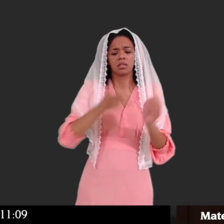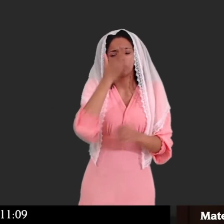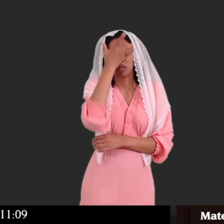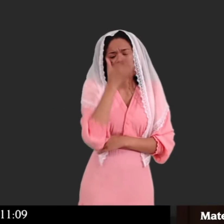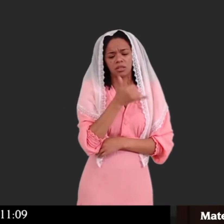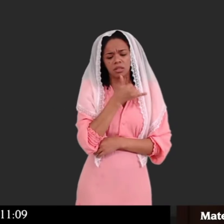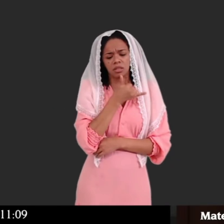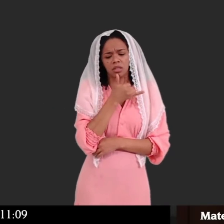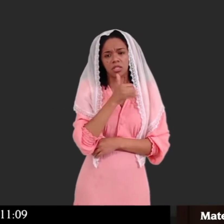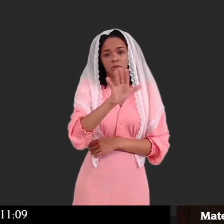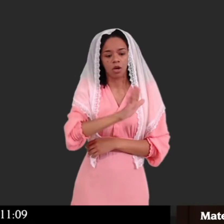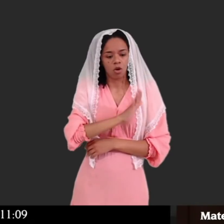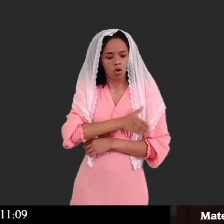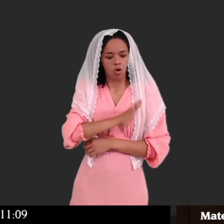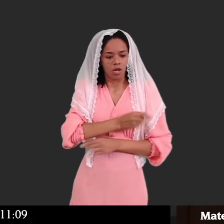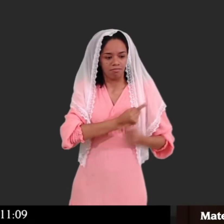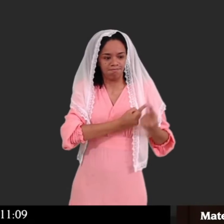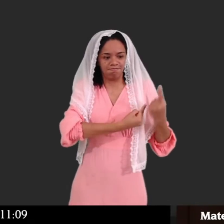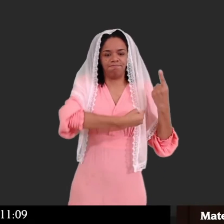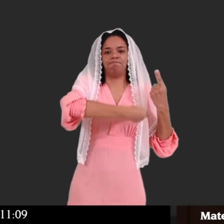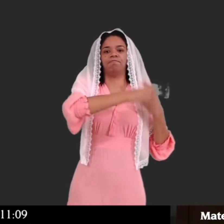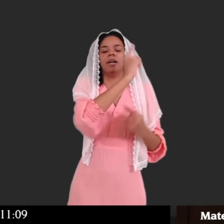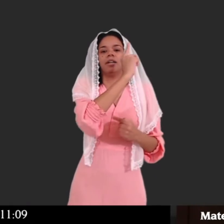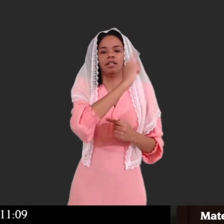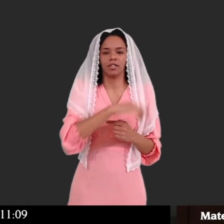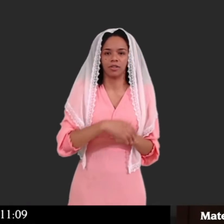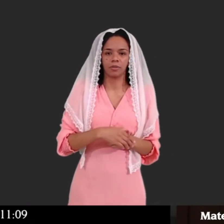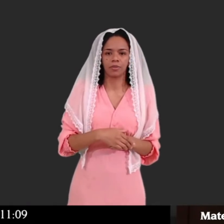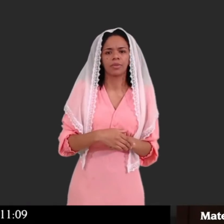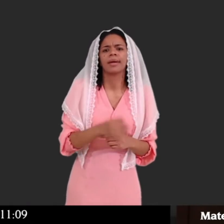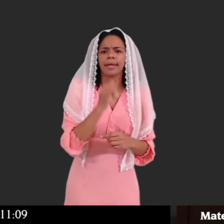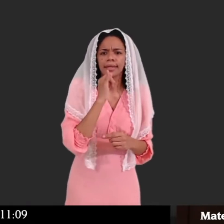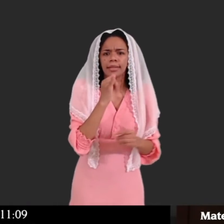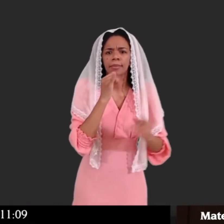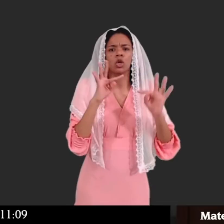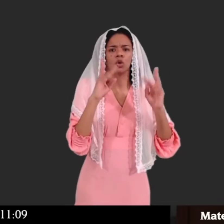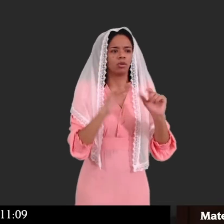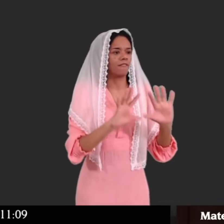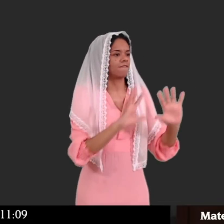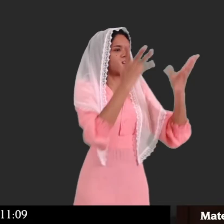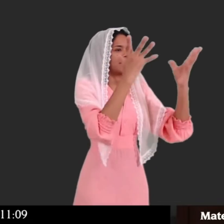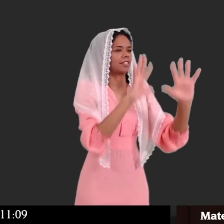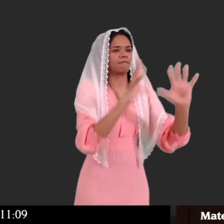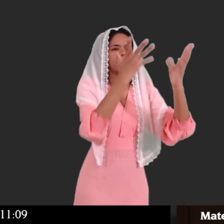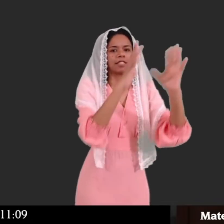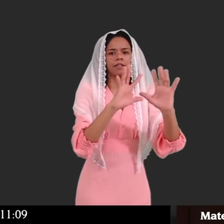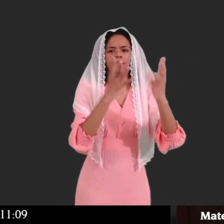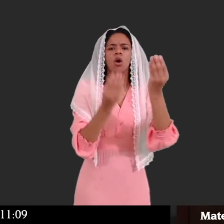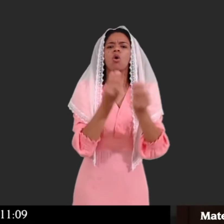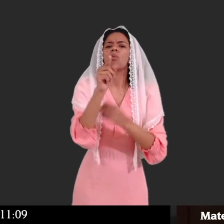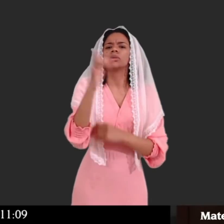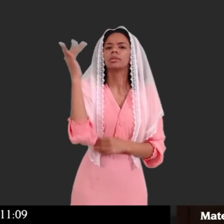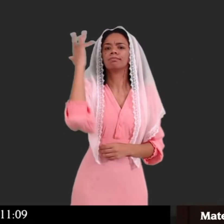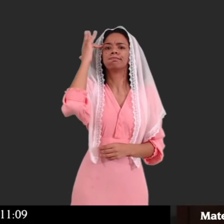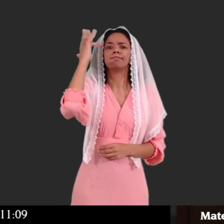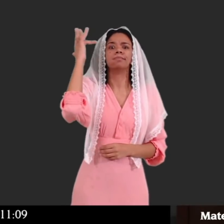melhor. Se tudo fosse um ambiente festivo, você não cresceria. Se